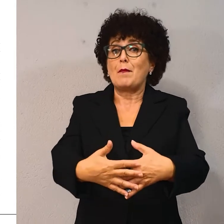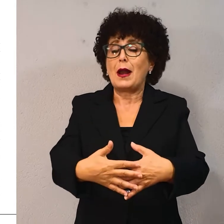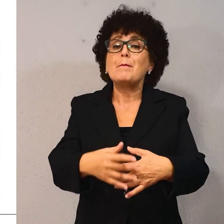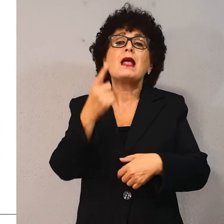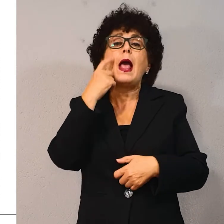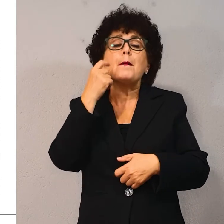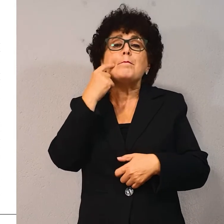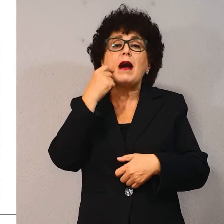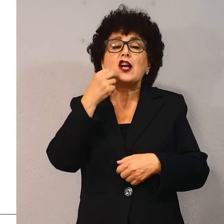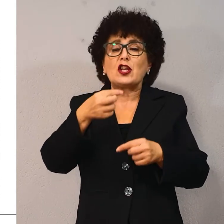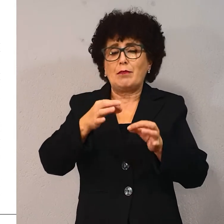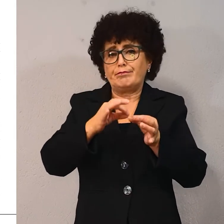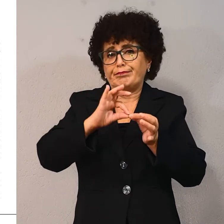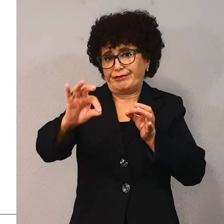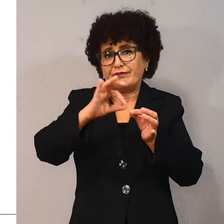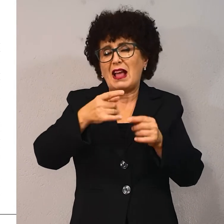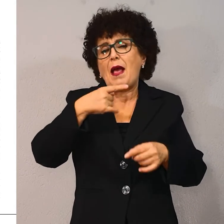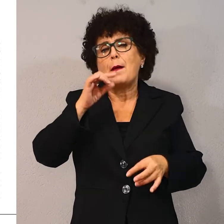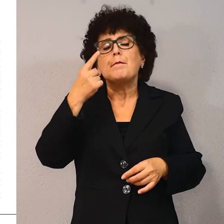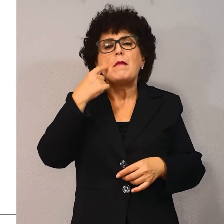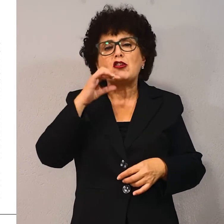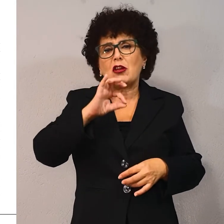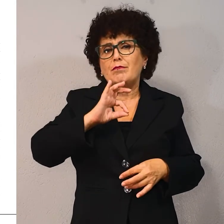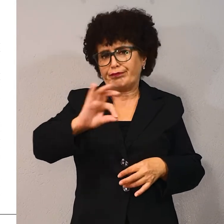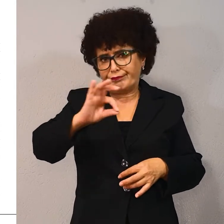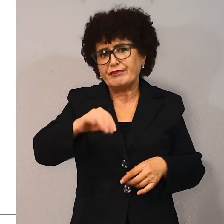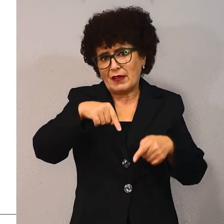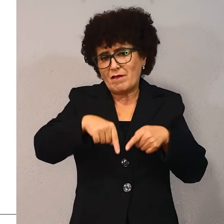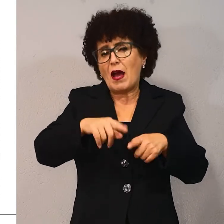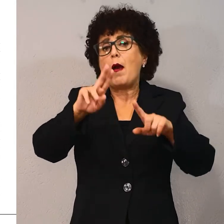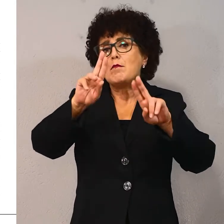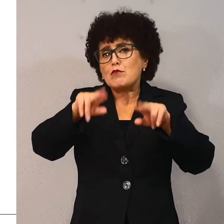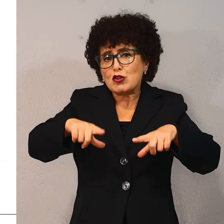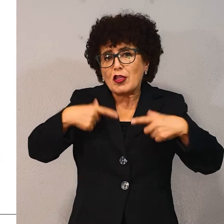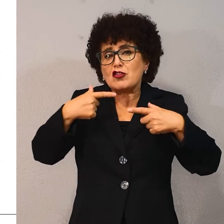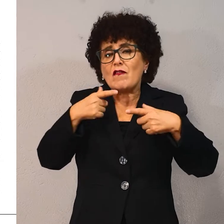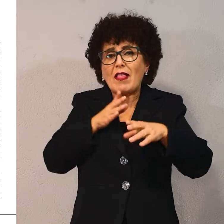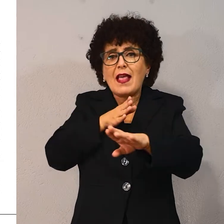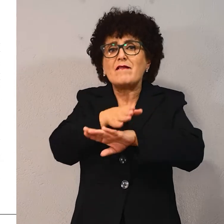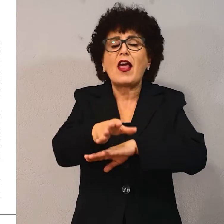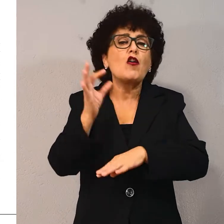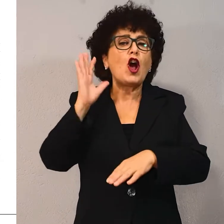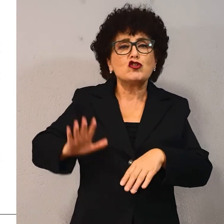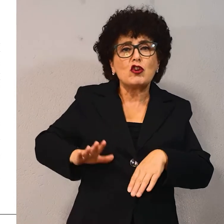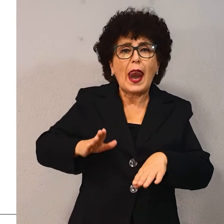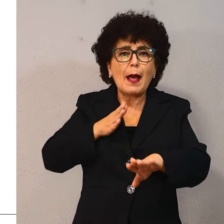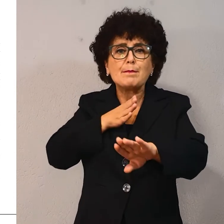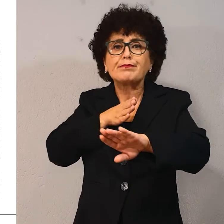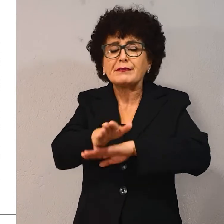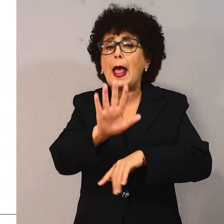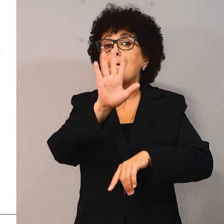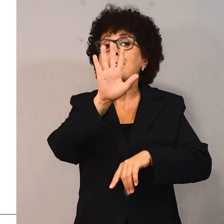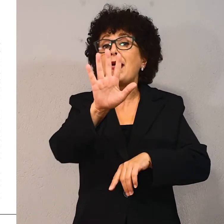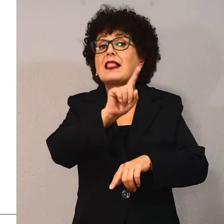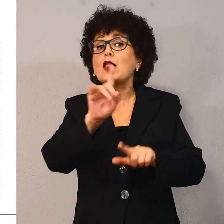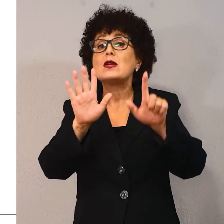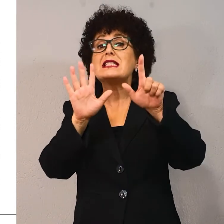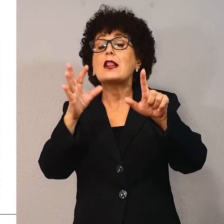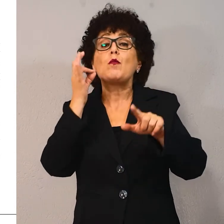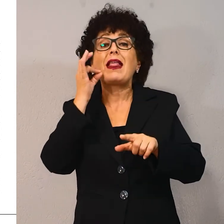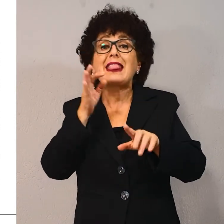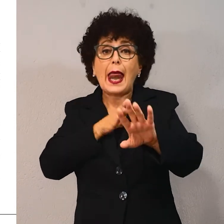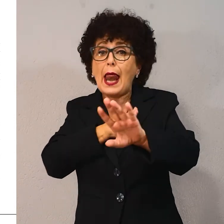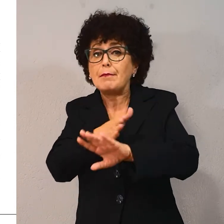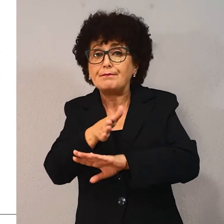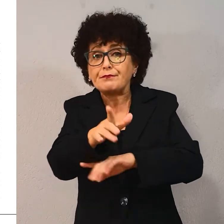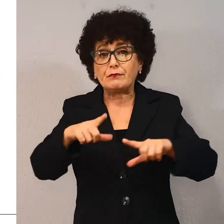Сперматозоидите, машките полови клетки, можат да живеат во телото на жената 5 до 7 дена, што